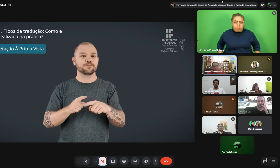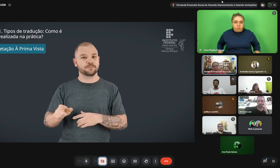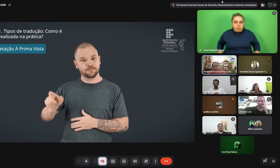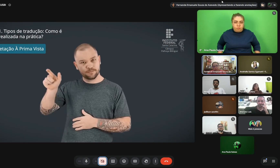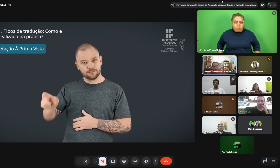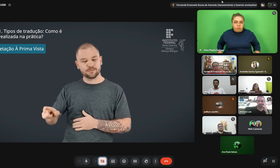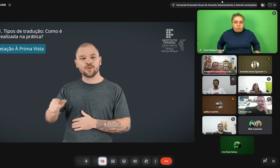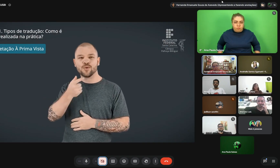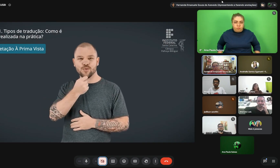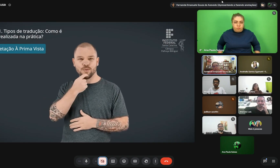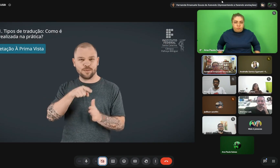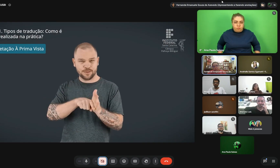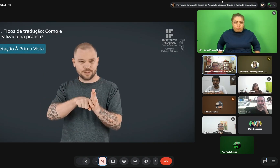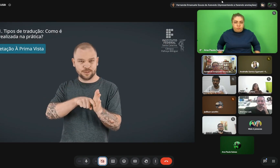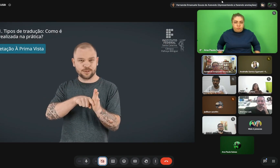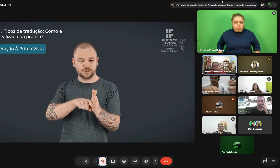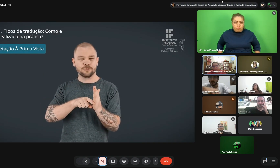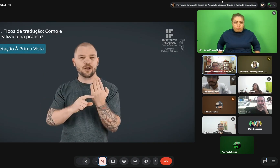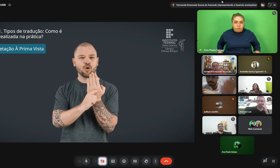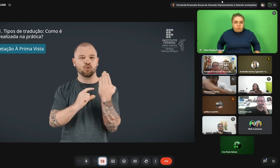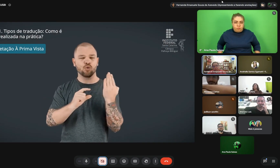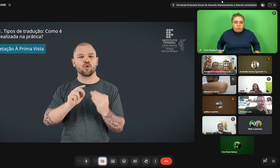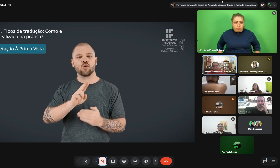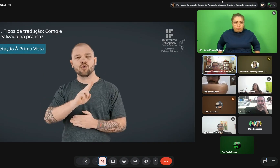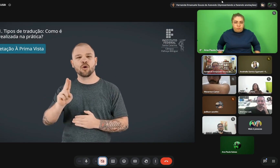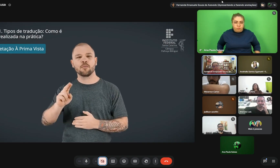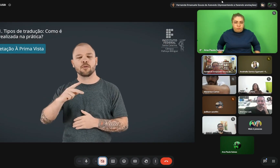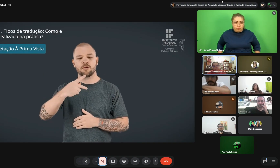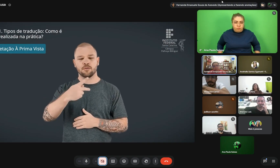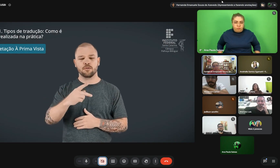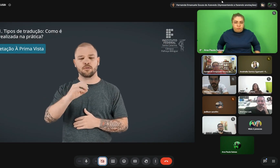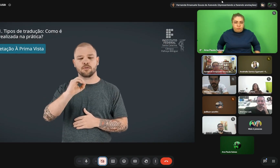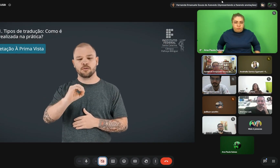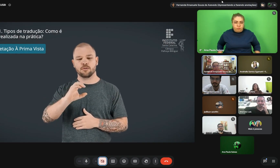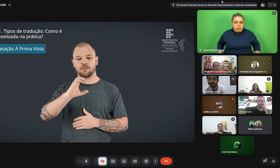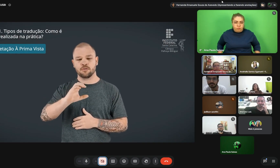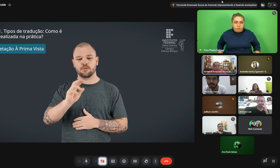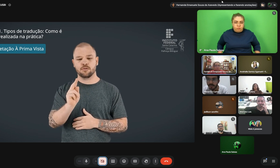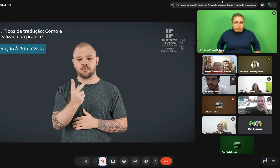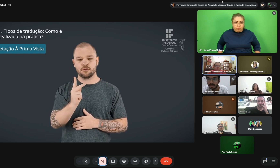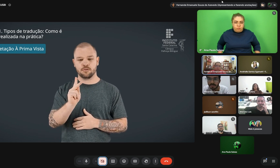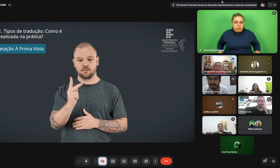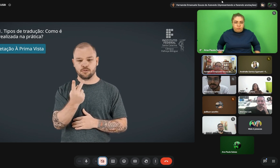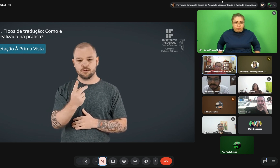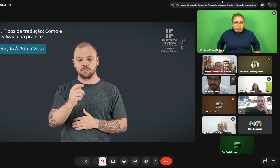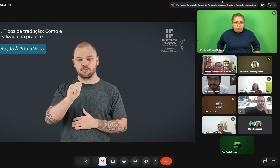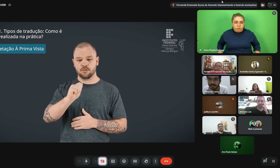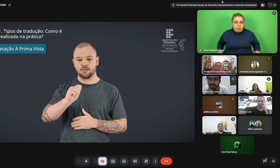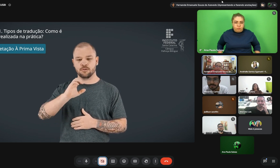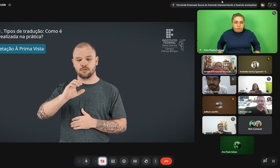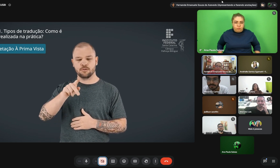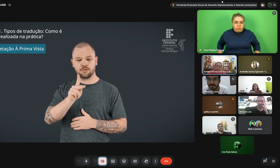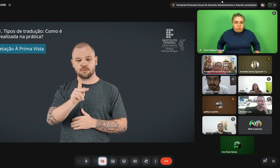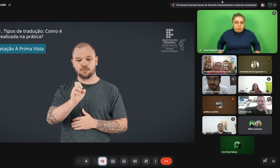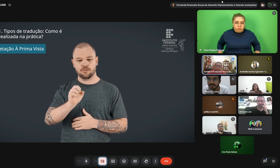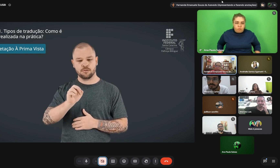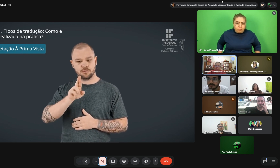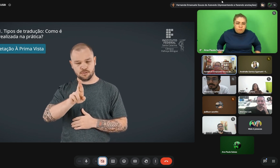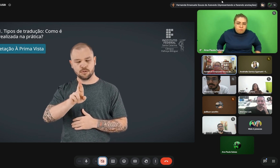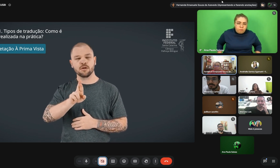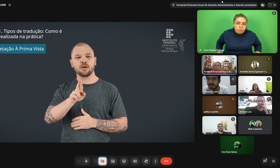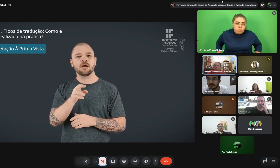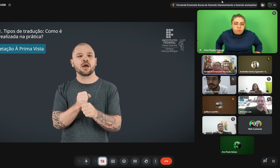naquele momento, é feita assim, porque, por exemplo, a pessoa está lá pesquisando em inglês uma frase, uma ficha.